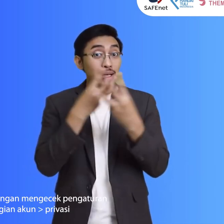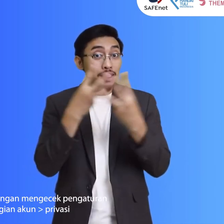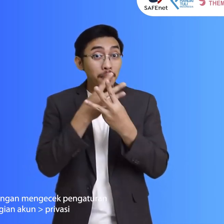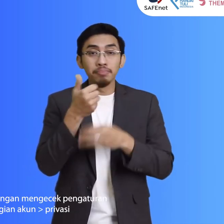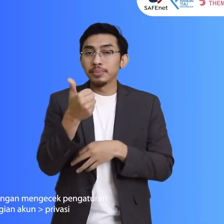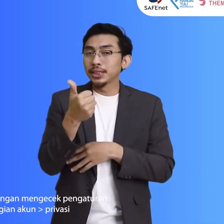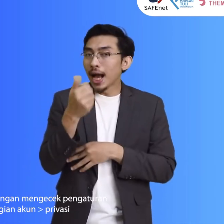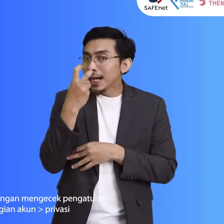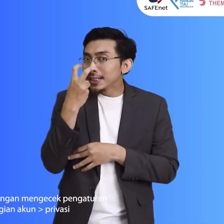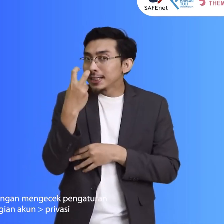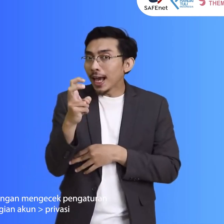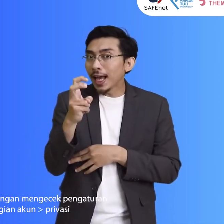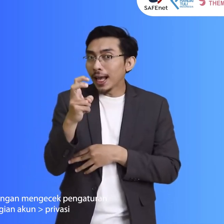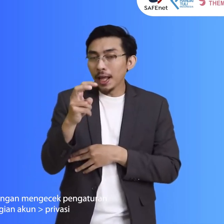bagian privacy